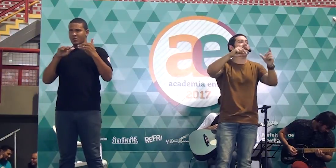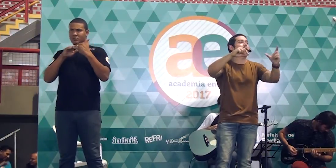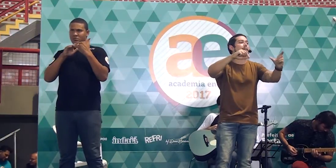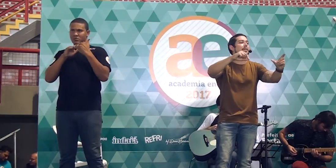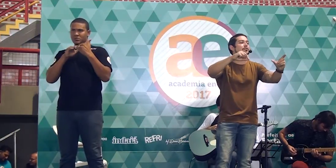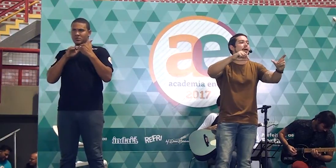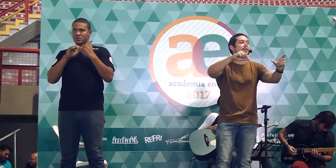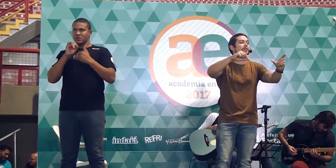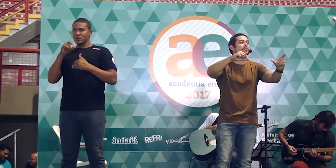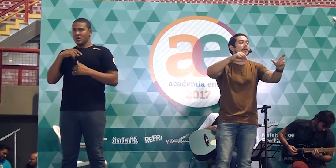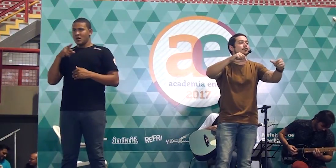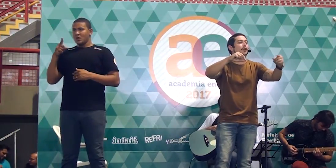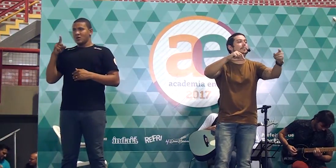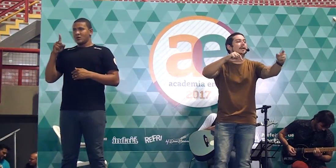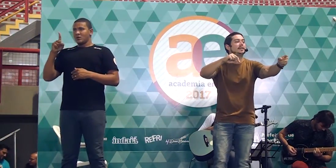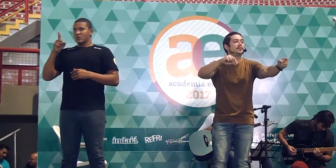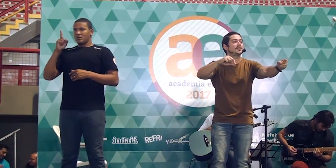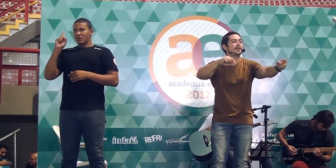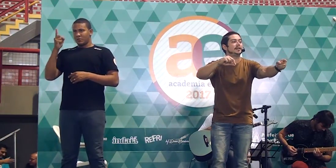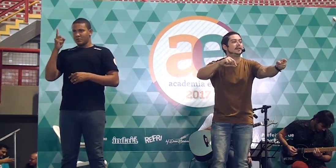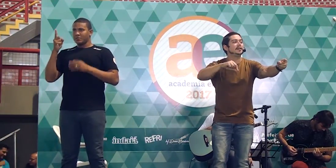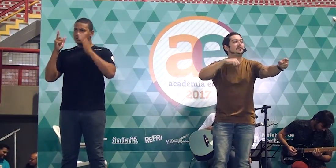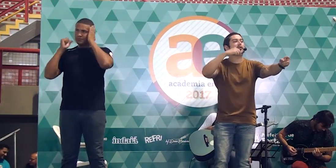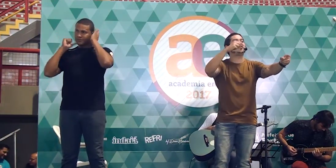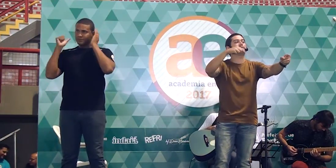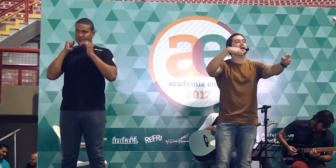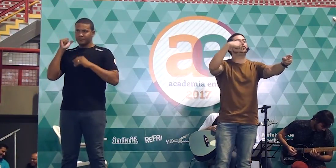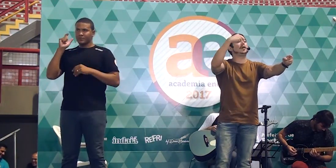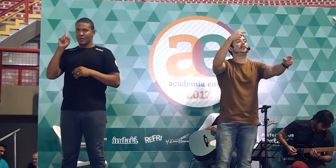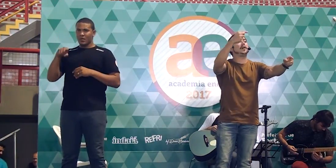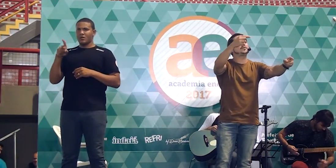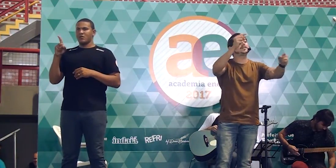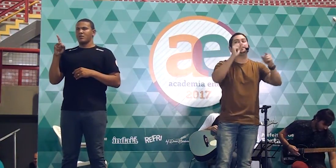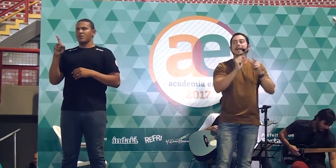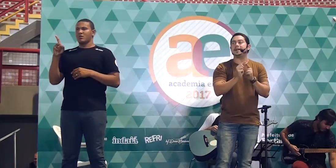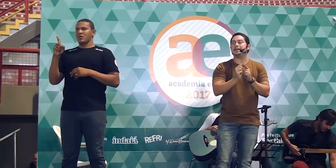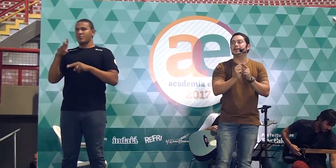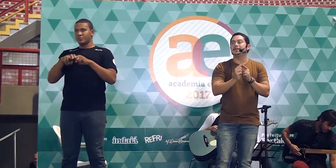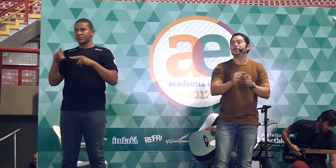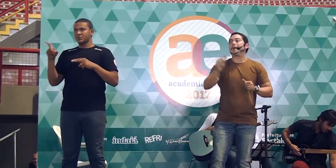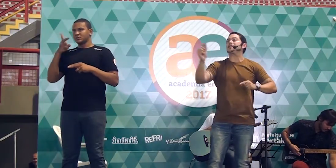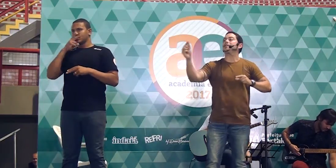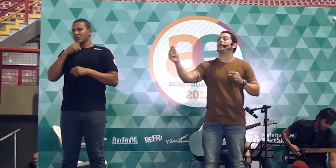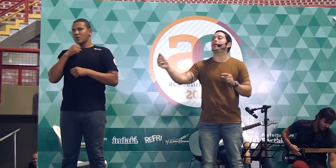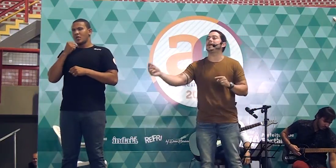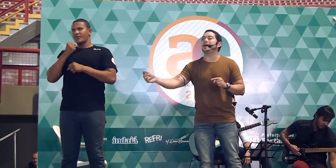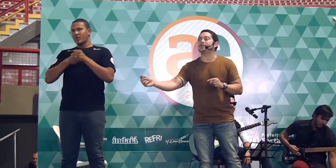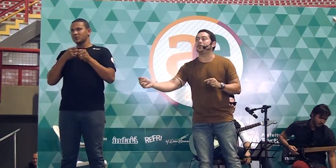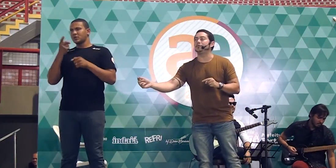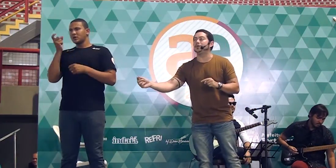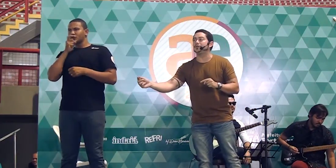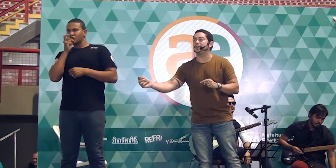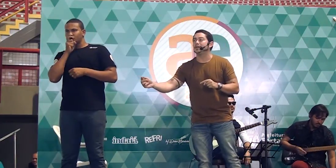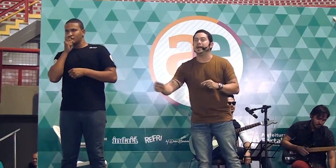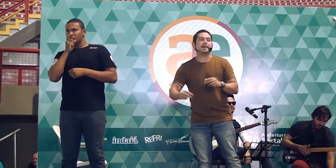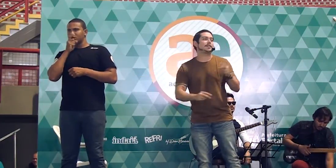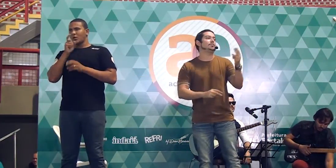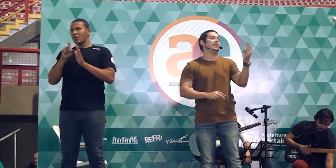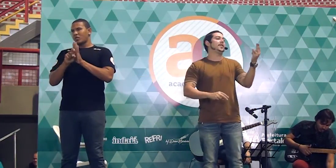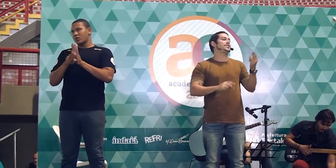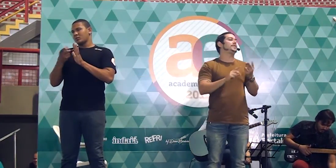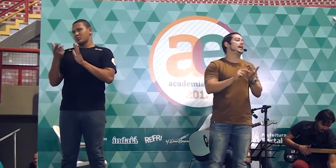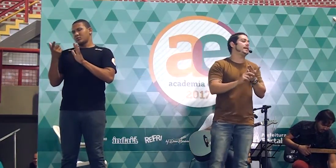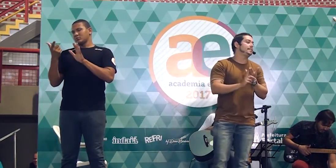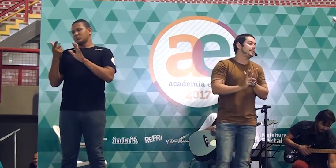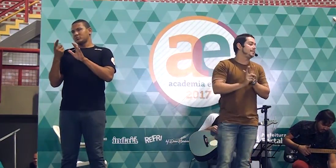Se eu falar que é 1º de abril, eu estou lembrando a você que foi contada uma falsa ideia de que o Brasil era uma ameaça comunista. A